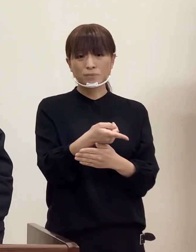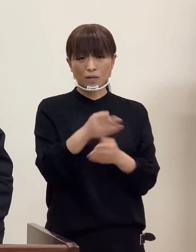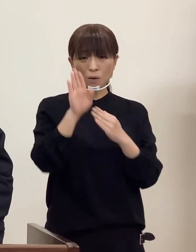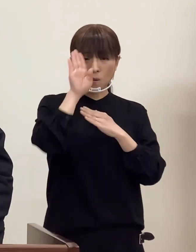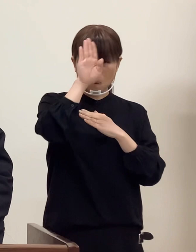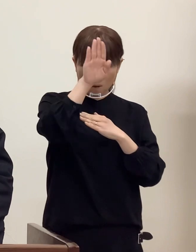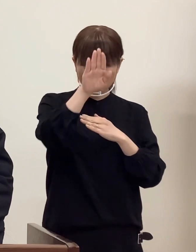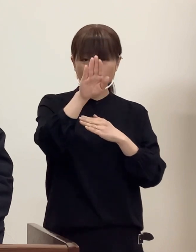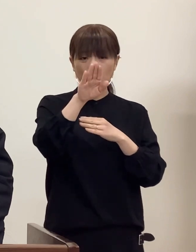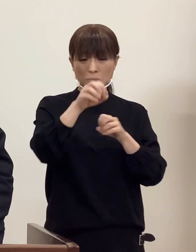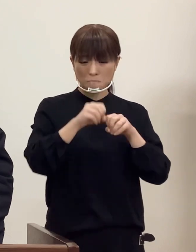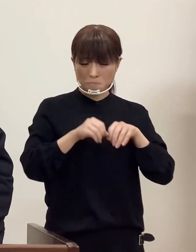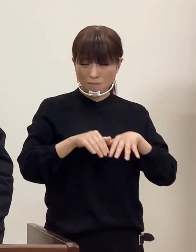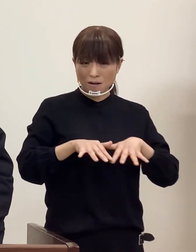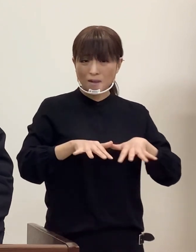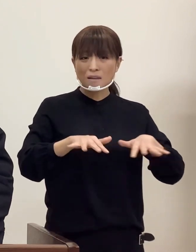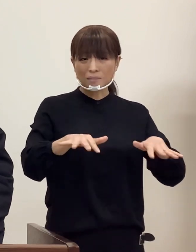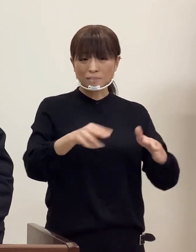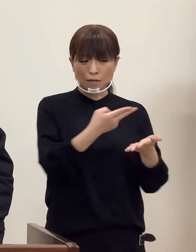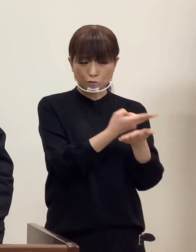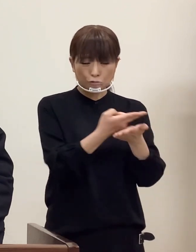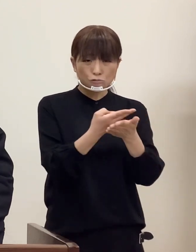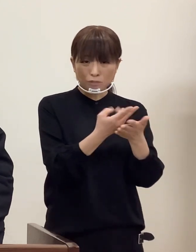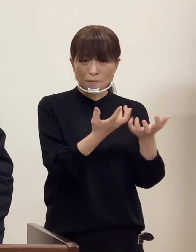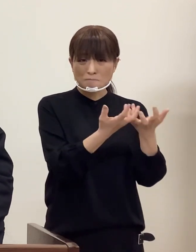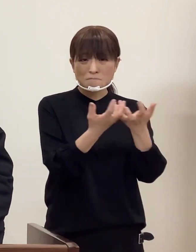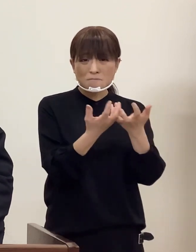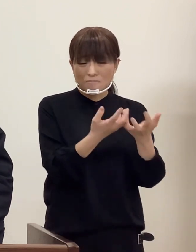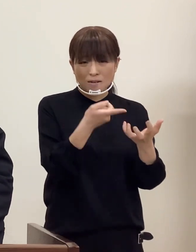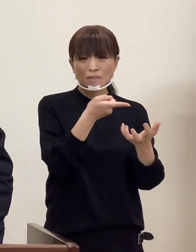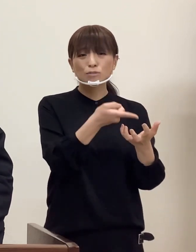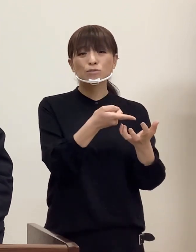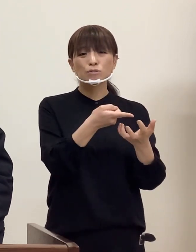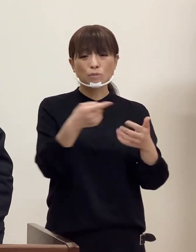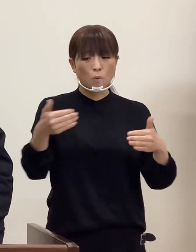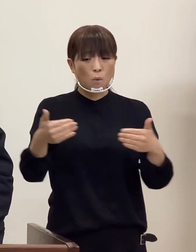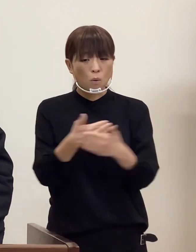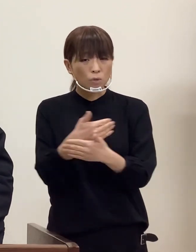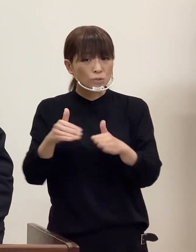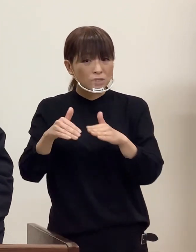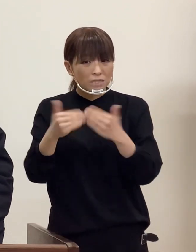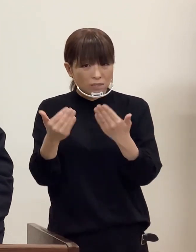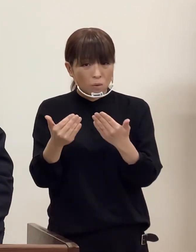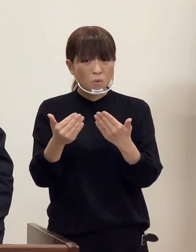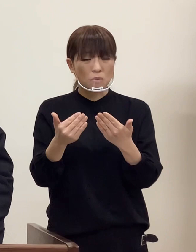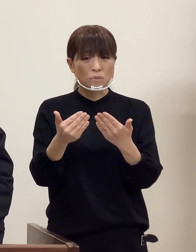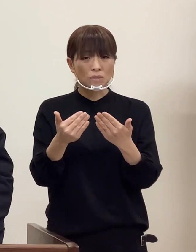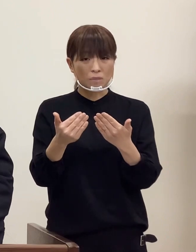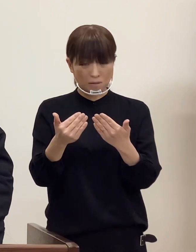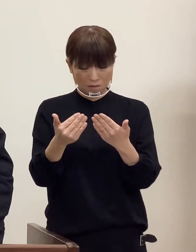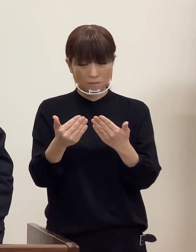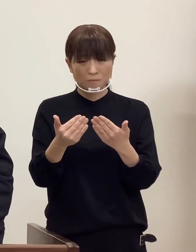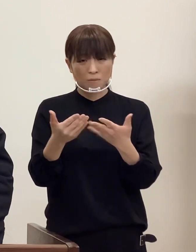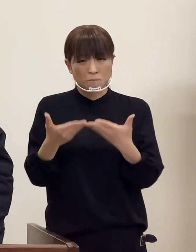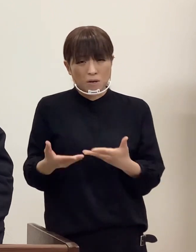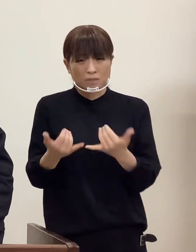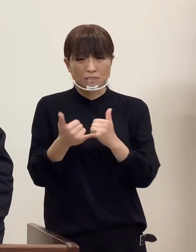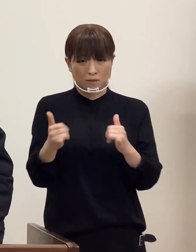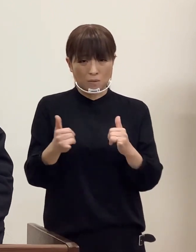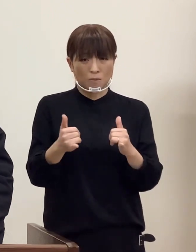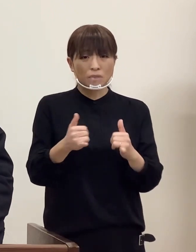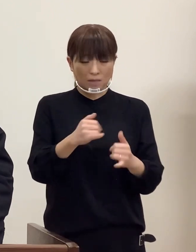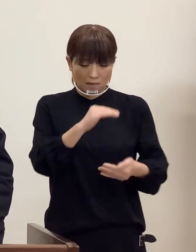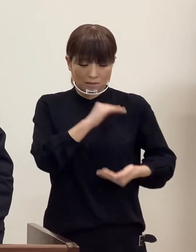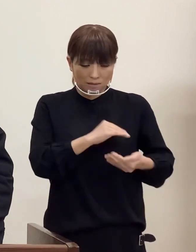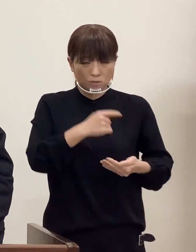染による入院患者が増えますと、交通事故等で重症となられた方や、心疾患、